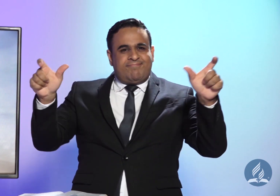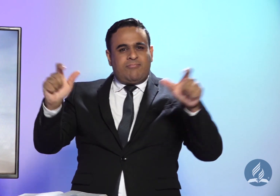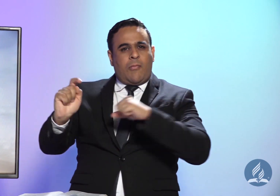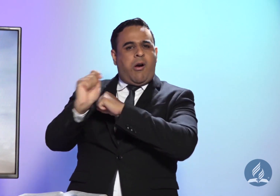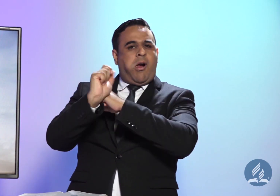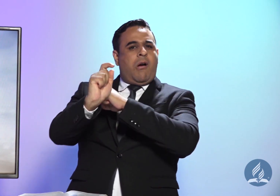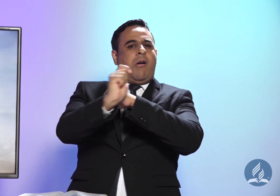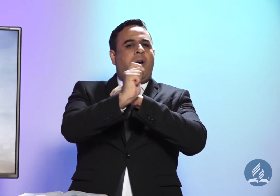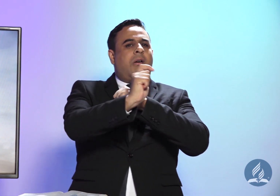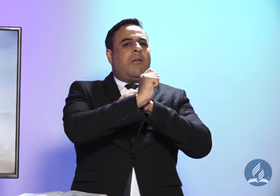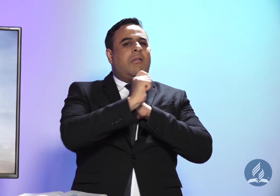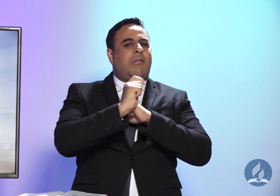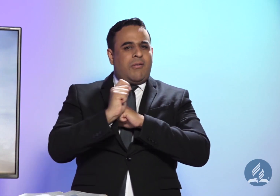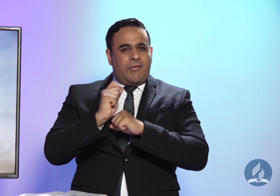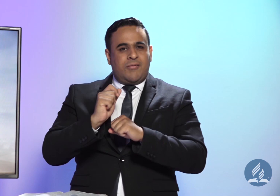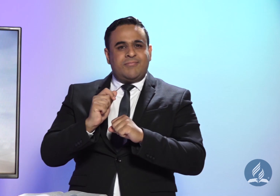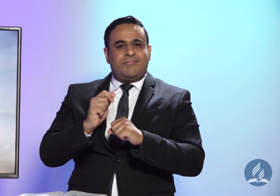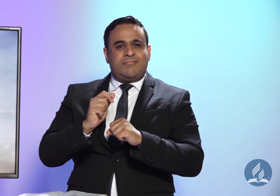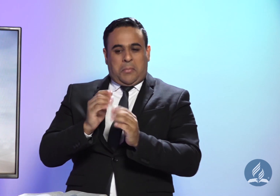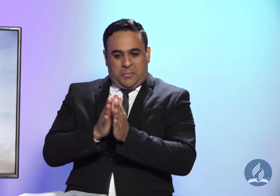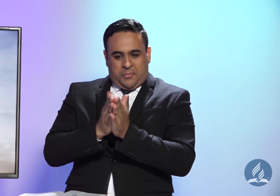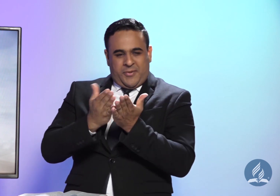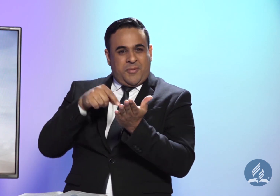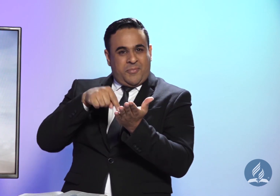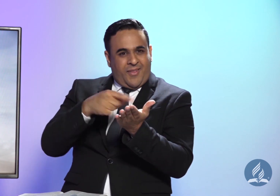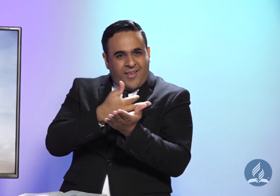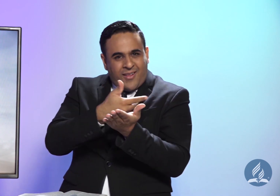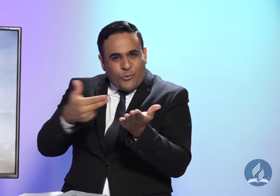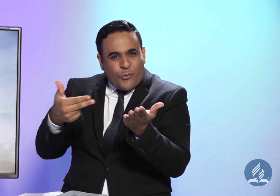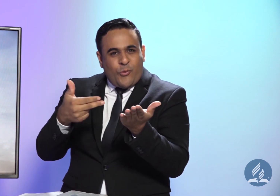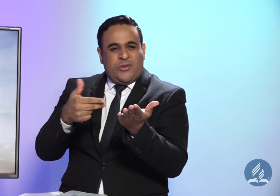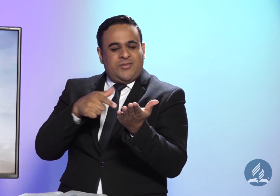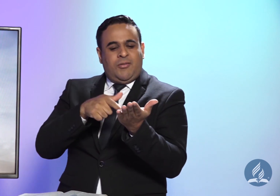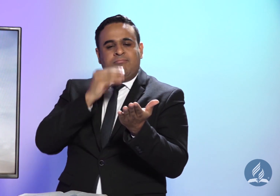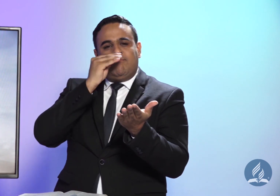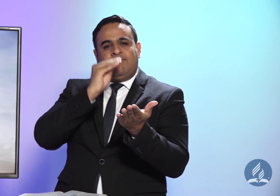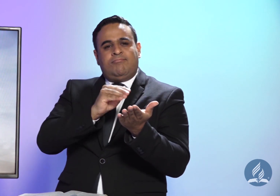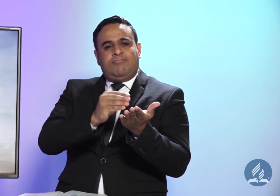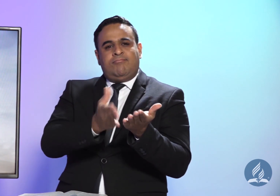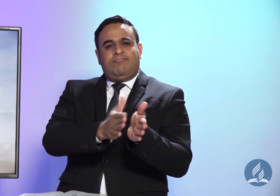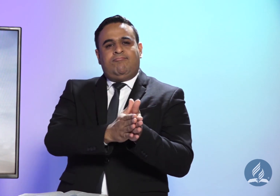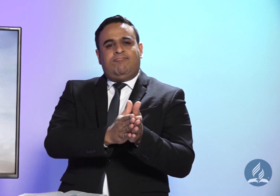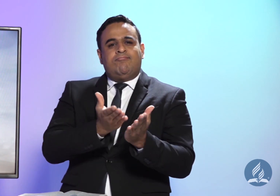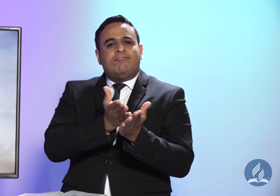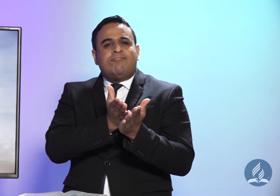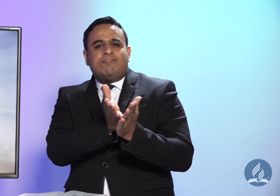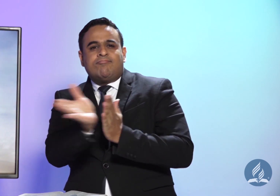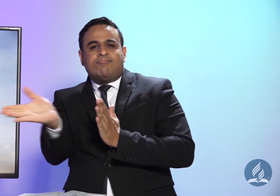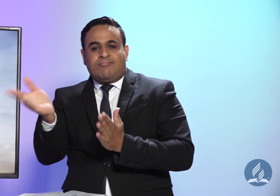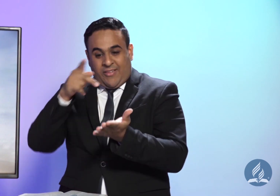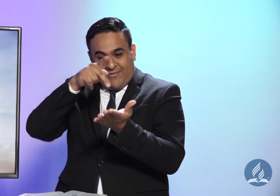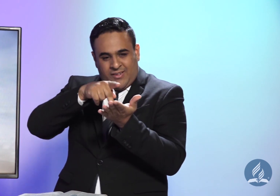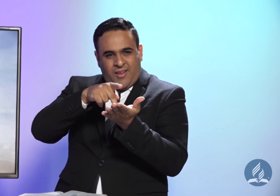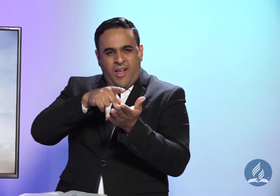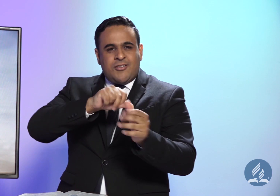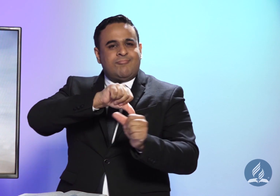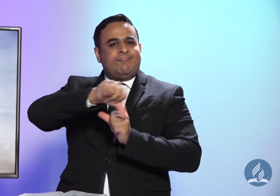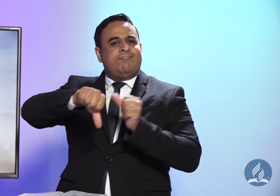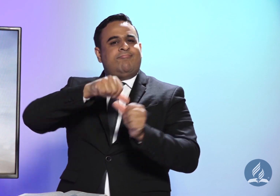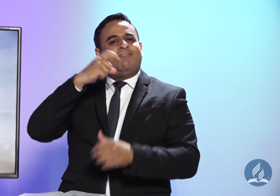pessoas entendam esse propósito. Porém, do outro lado, tem Satanás trabalhado, feito as pessoas se desviarem